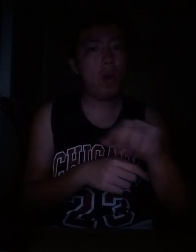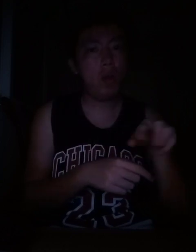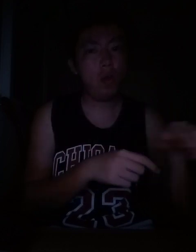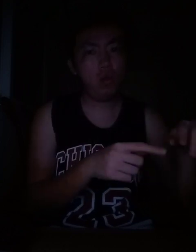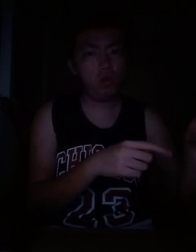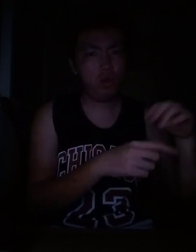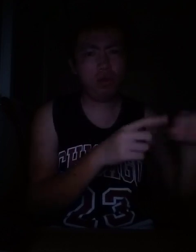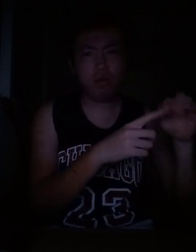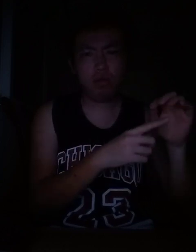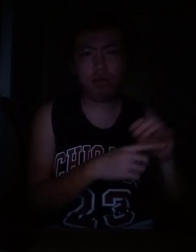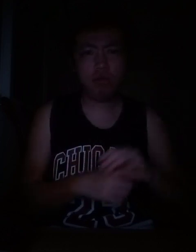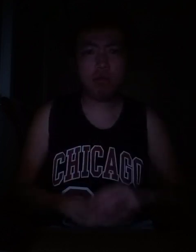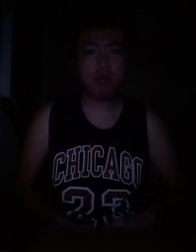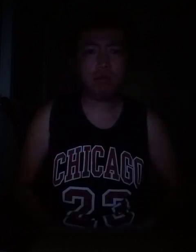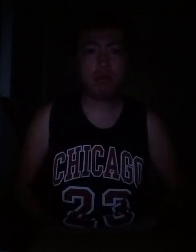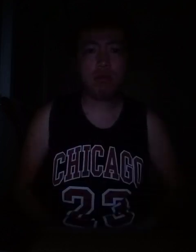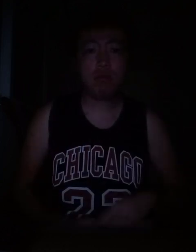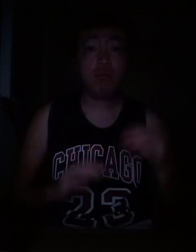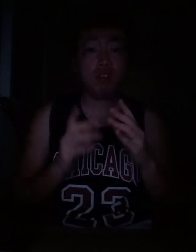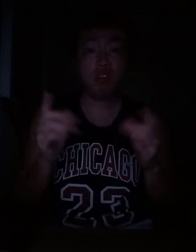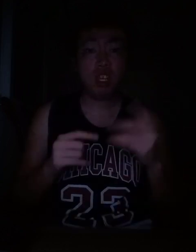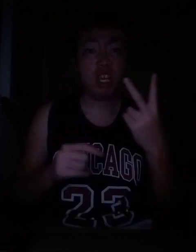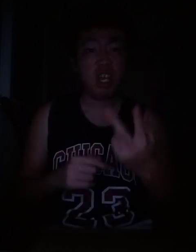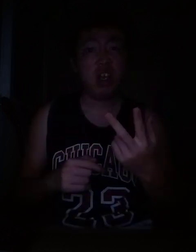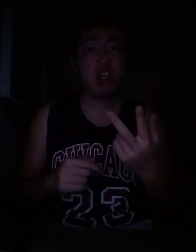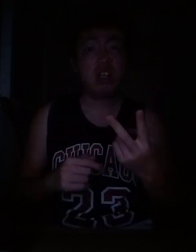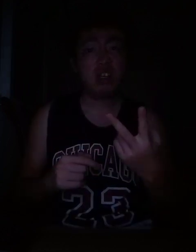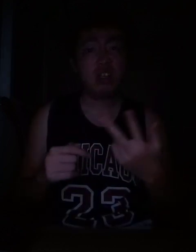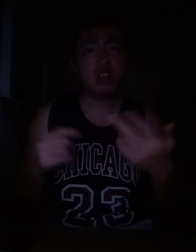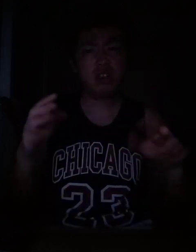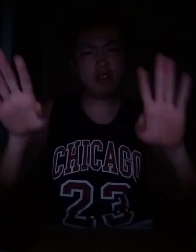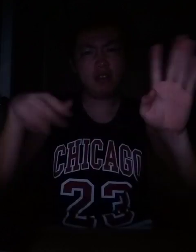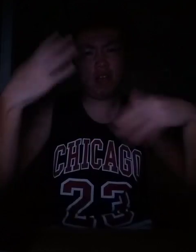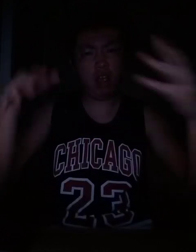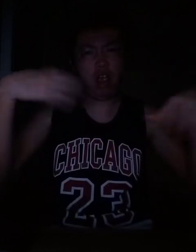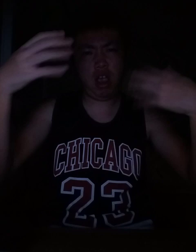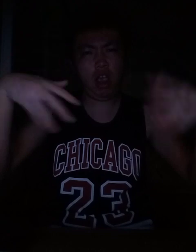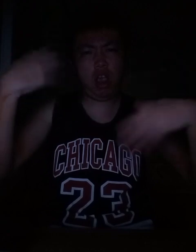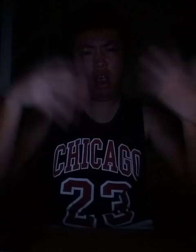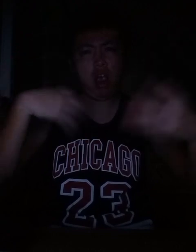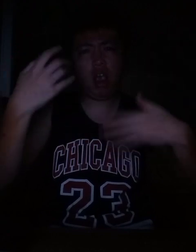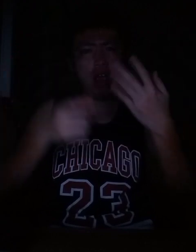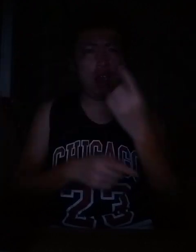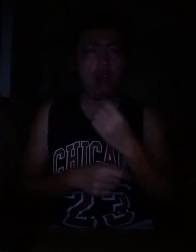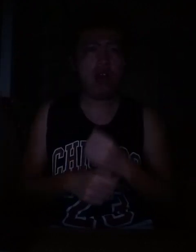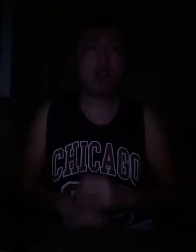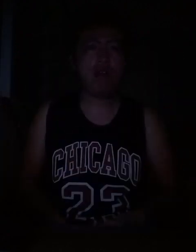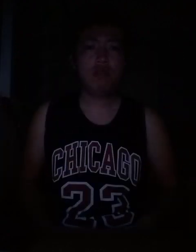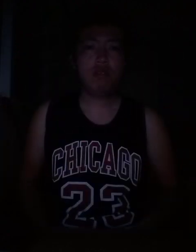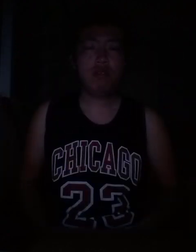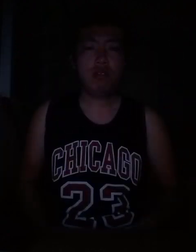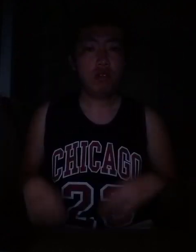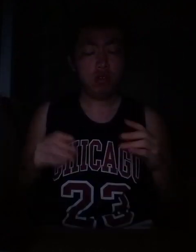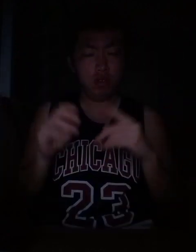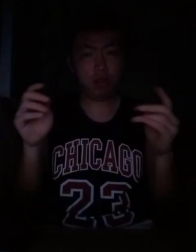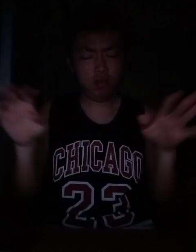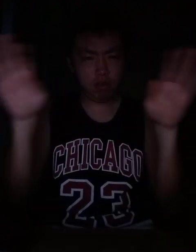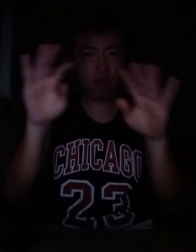것으로 보입니다. 육지에서도 초속 30m 내에 강풍이 불 것으로 예보됐습니다. 모레 늦은 밤에는 수도권을